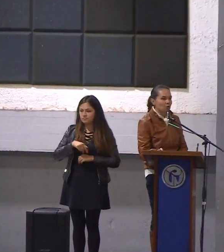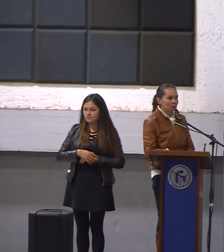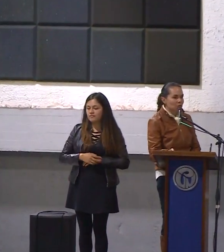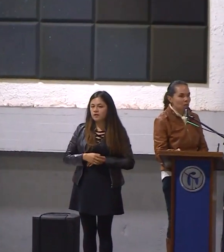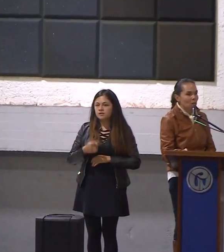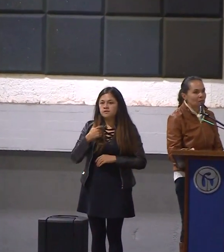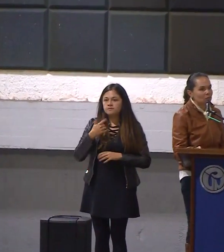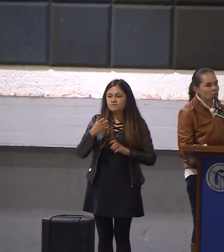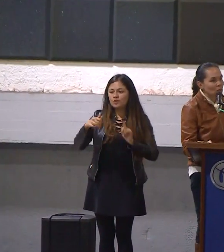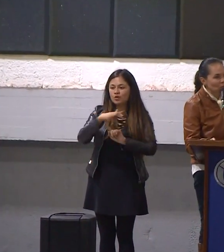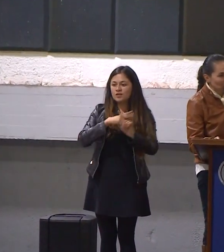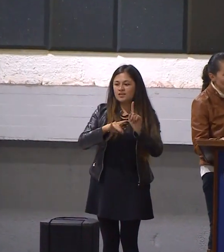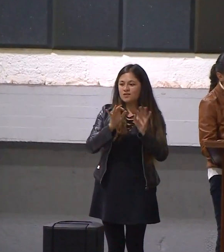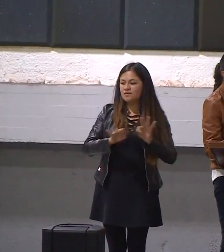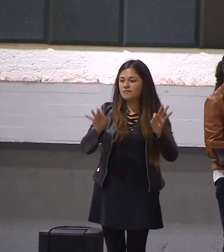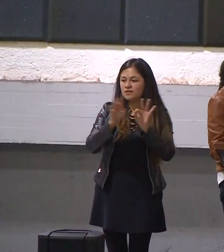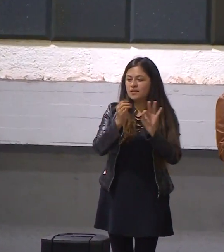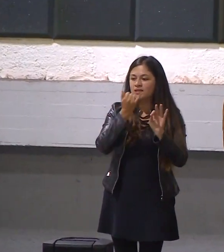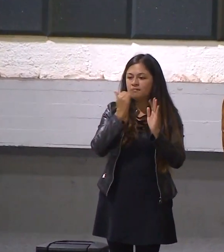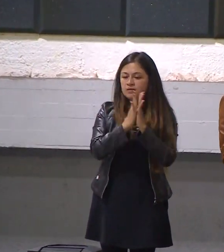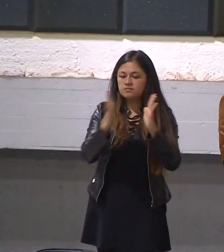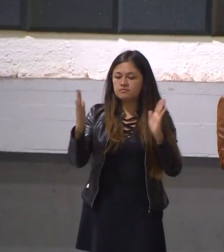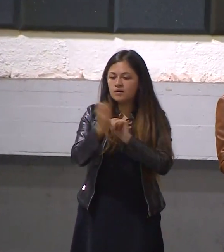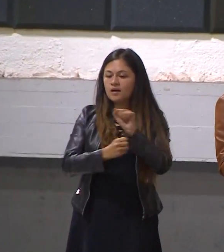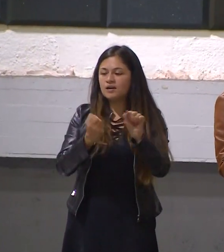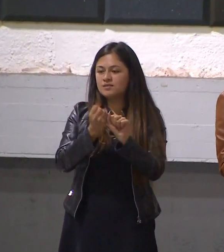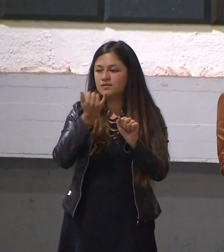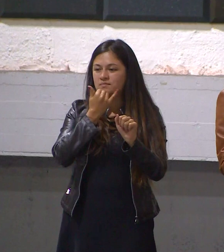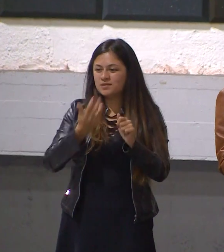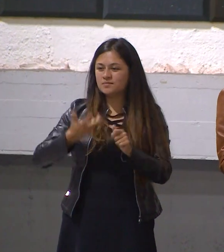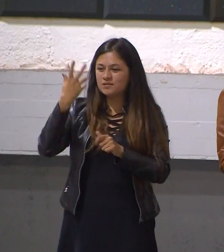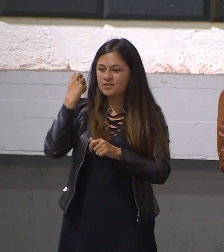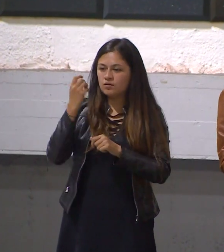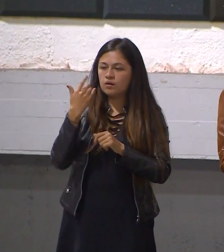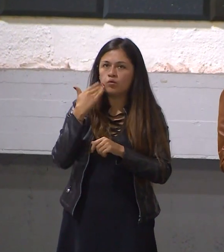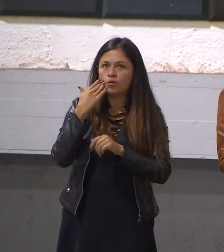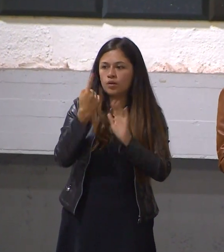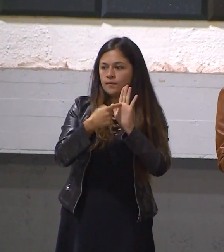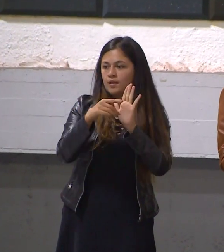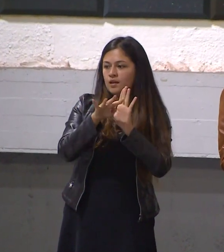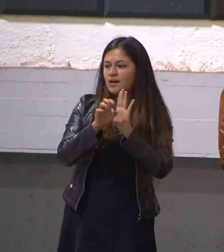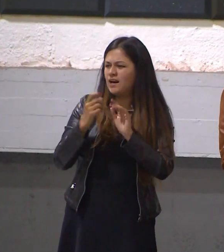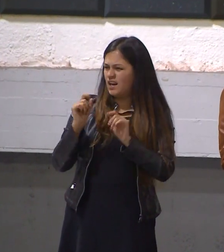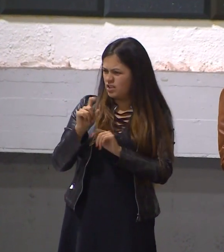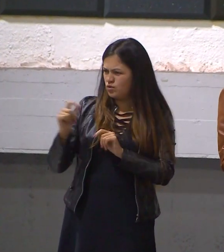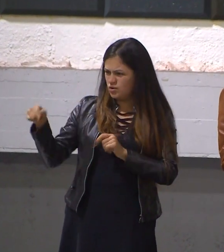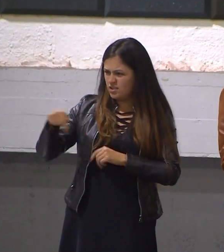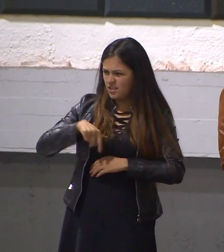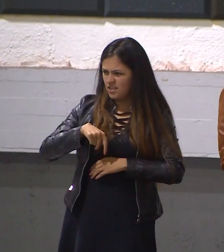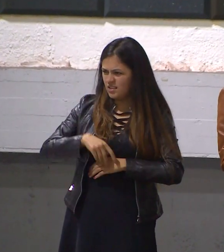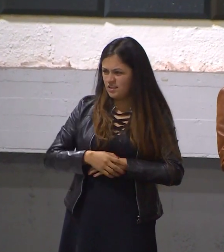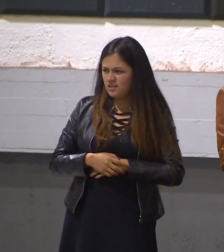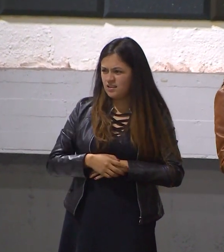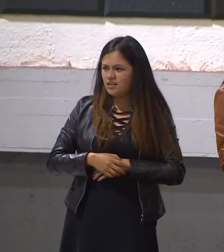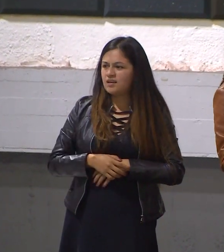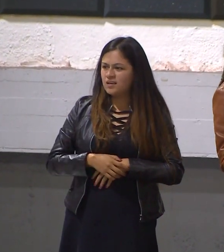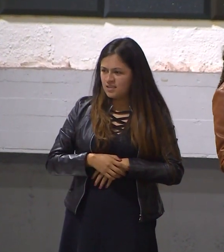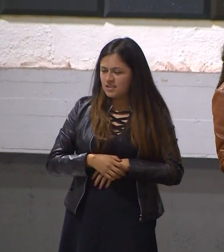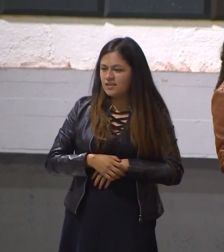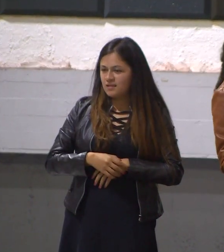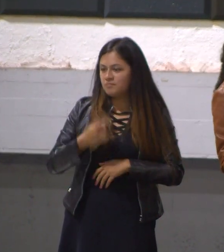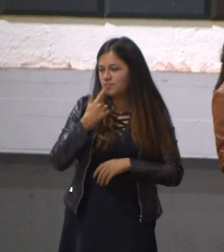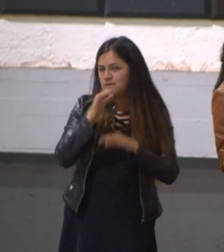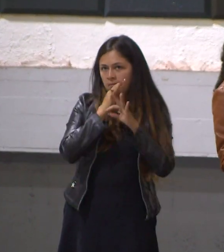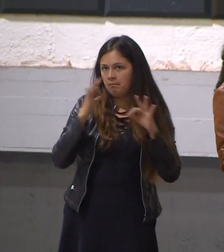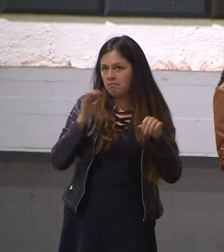para que recordemos el momento histórico en el que estábamos ubicados década de los 70 colombia un país con unos